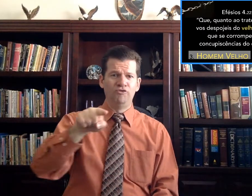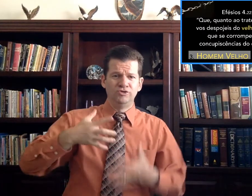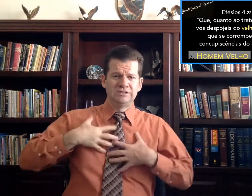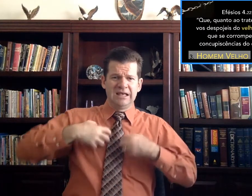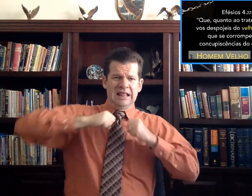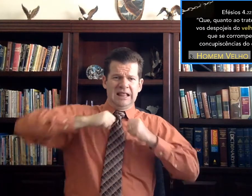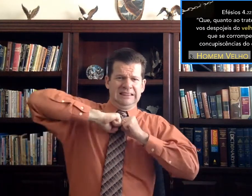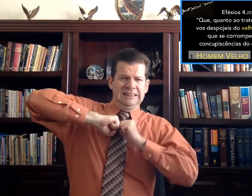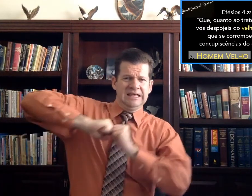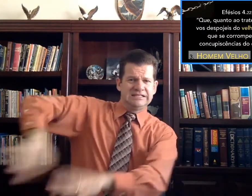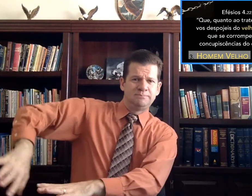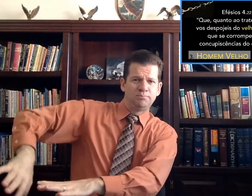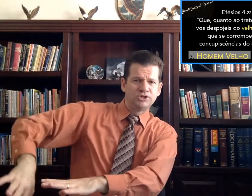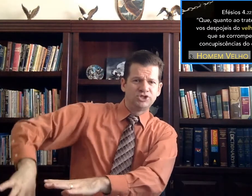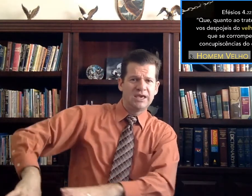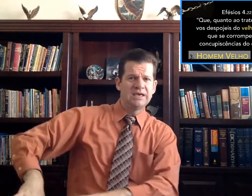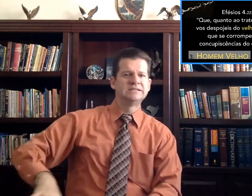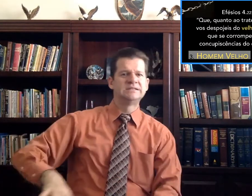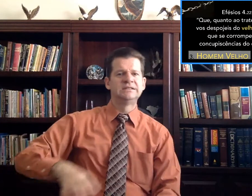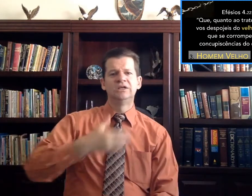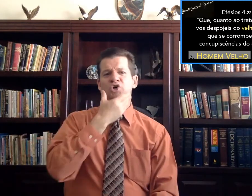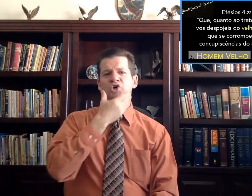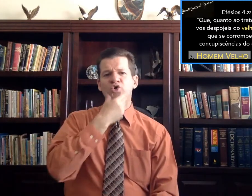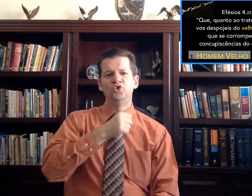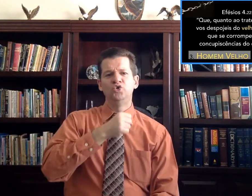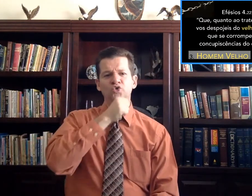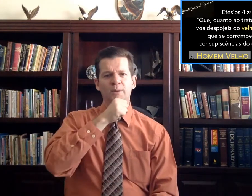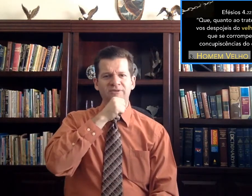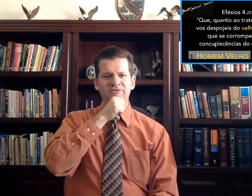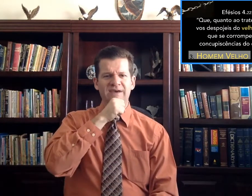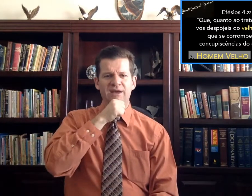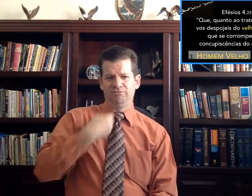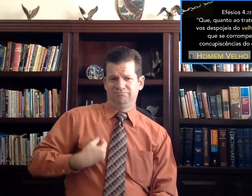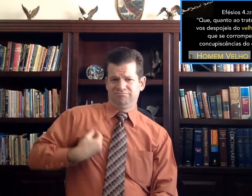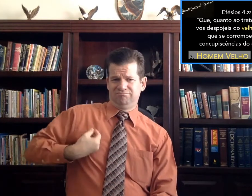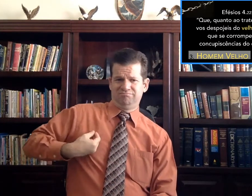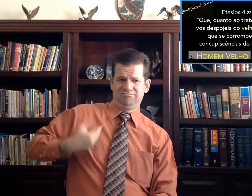vos despojeis do homem velho,